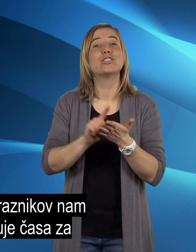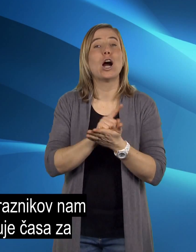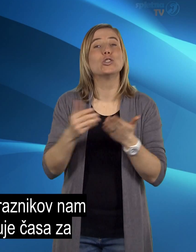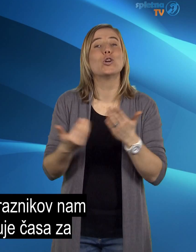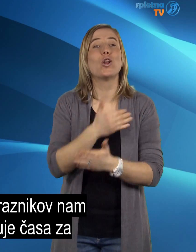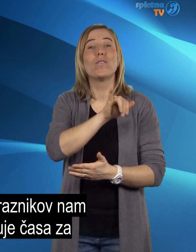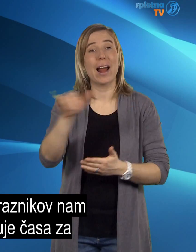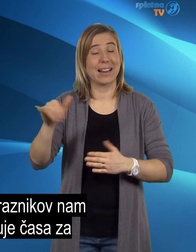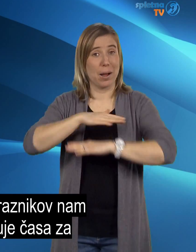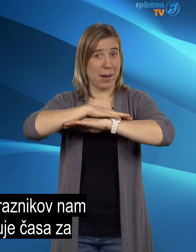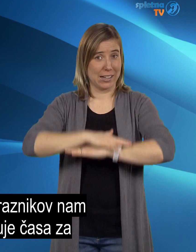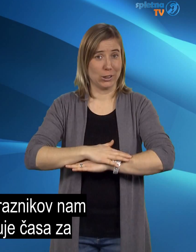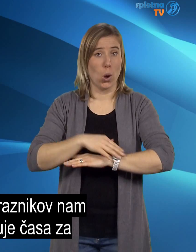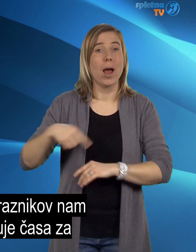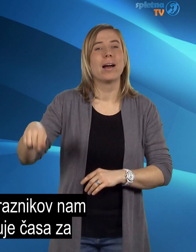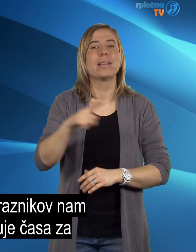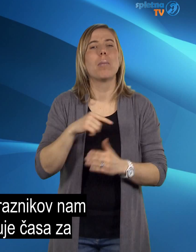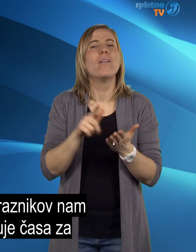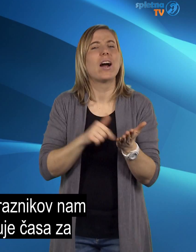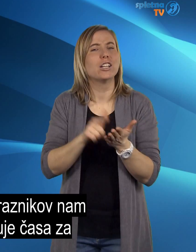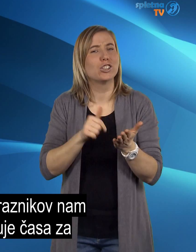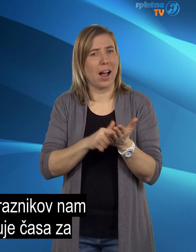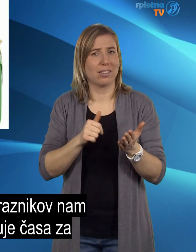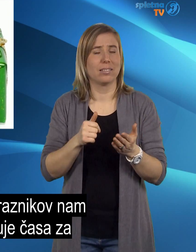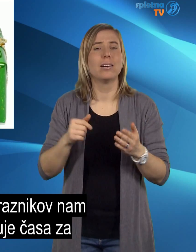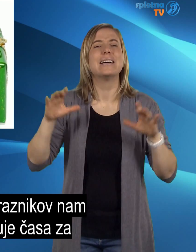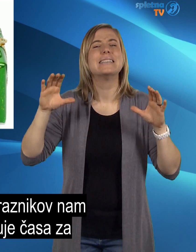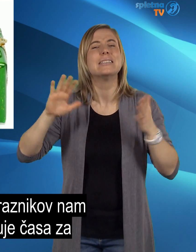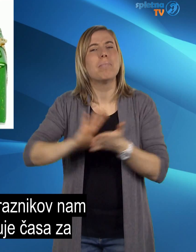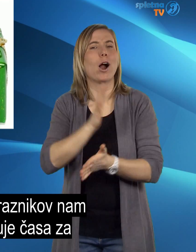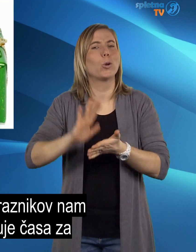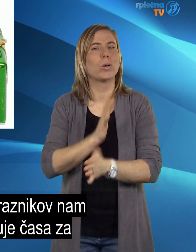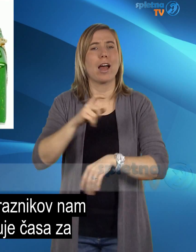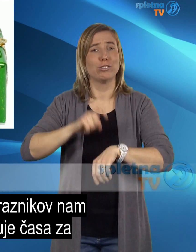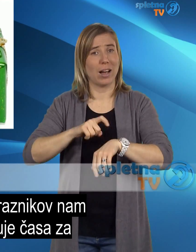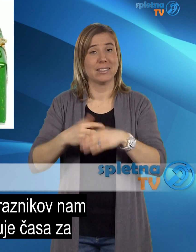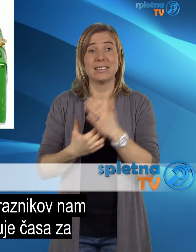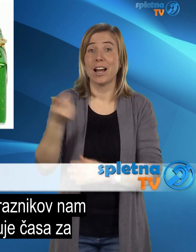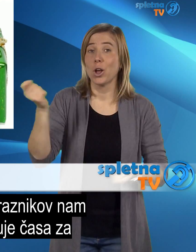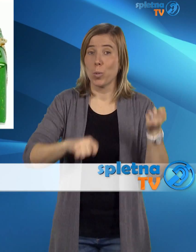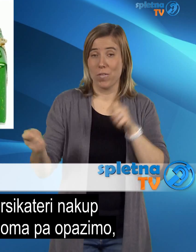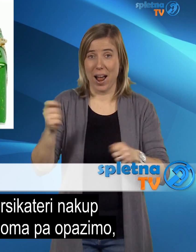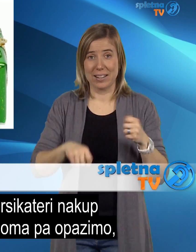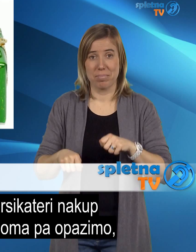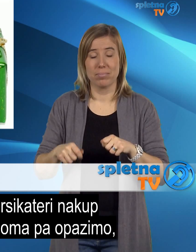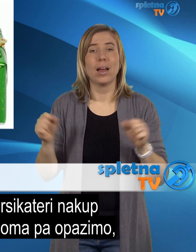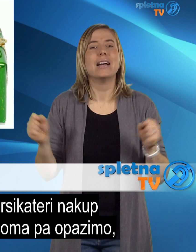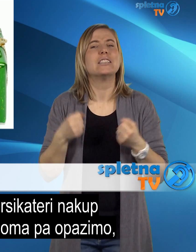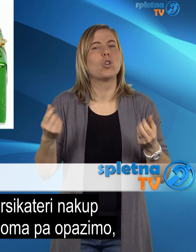V času novoletnih praznikov nam velikokrat zmanjkuje časa za nakupovanje, zato marsikateri nakup opravimo na hitro. Šele doma pa